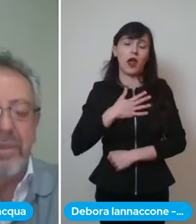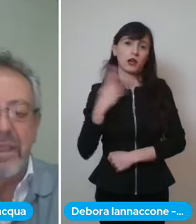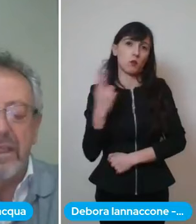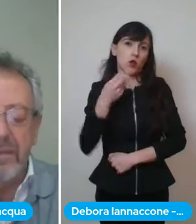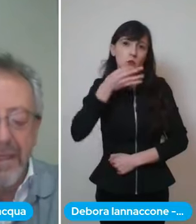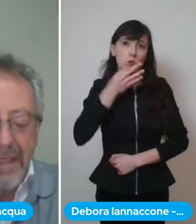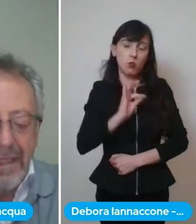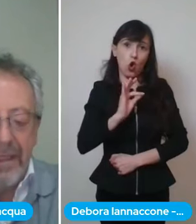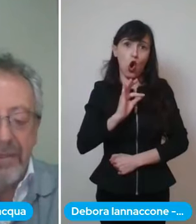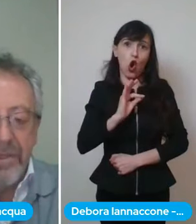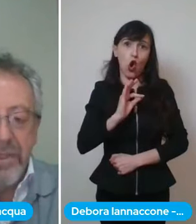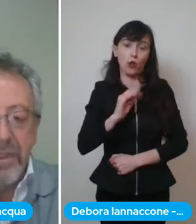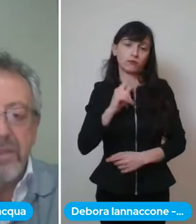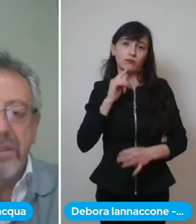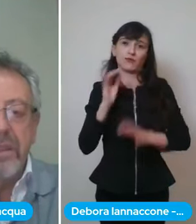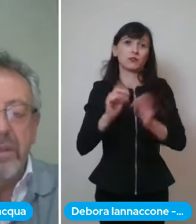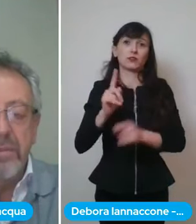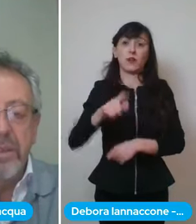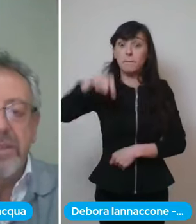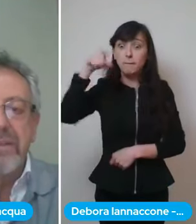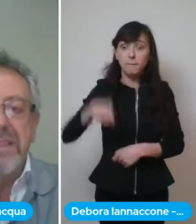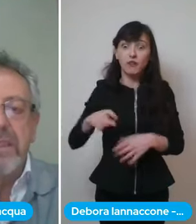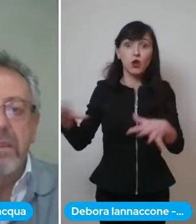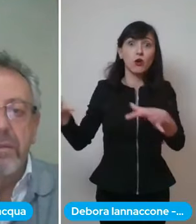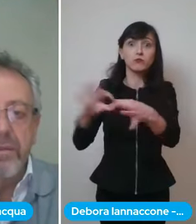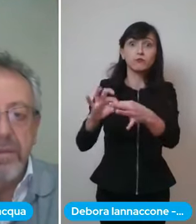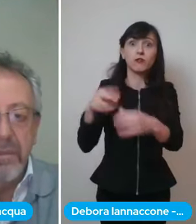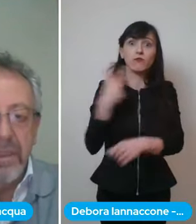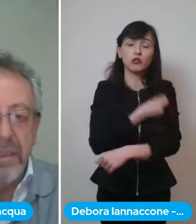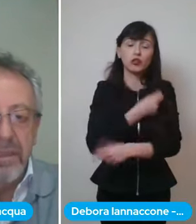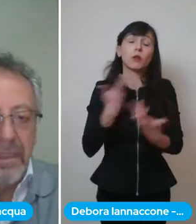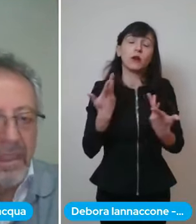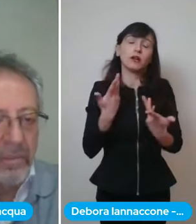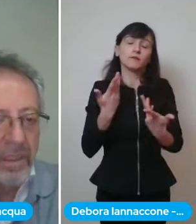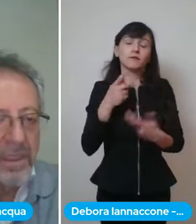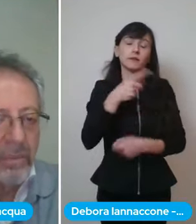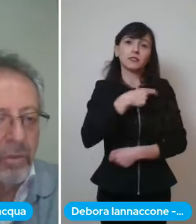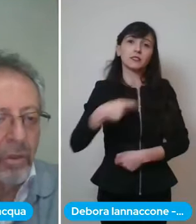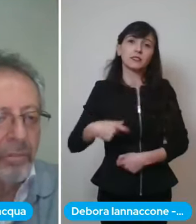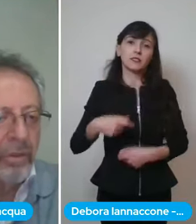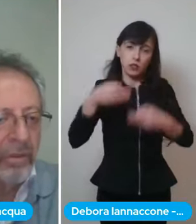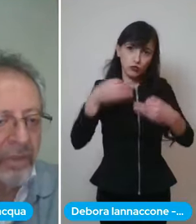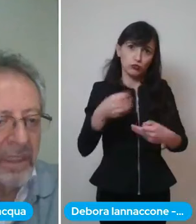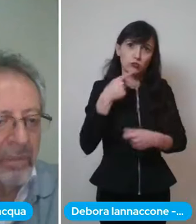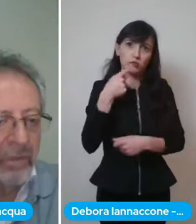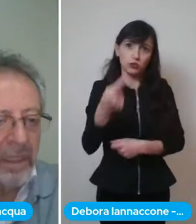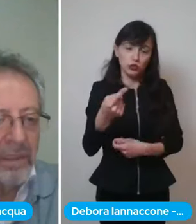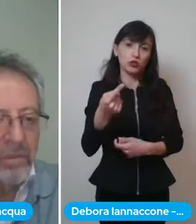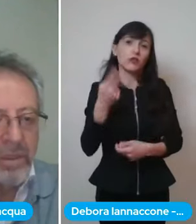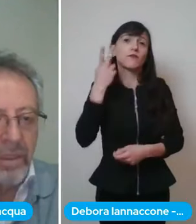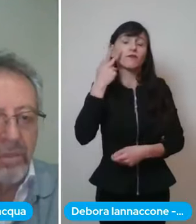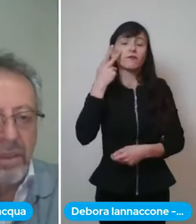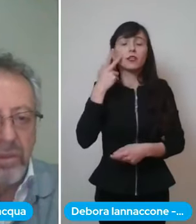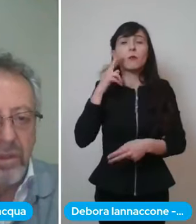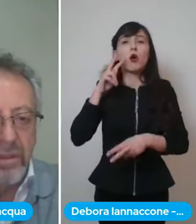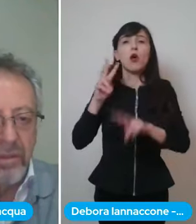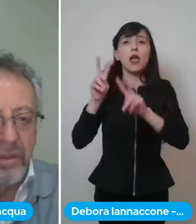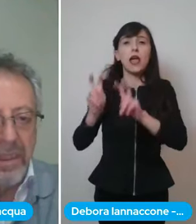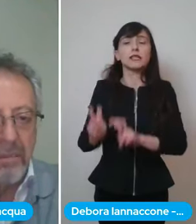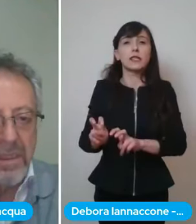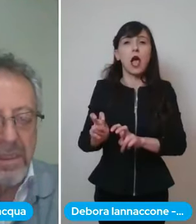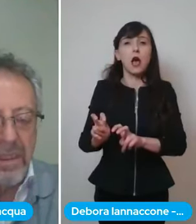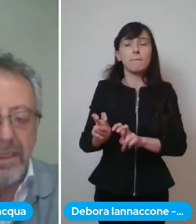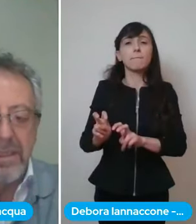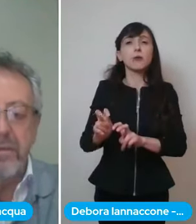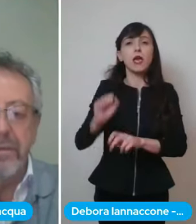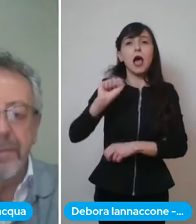sia rapportato alle vaccinazioni ma come diceva il sindaco giustamente aspettiamo l'esame utopico e vediamo un attimo se quelle morti sono